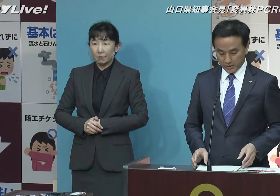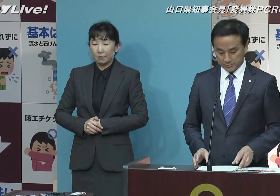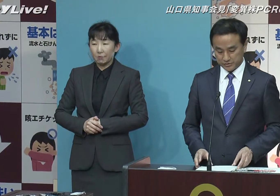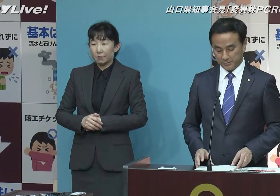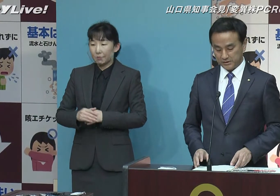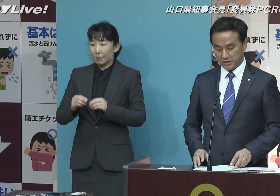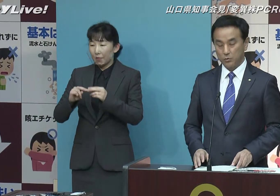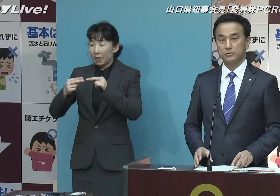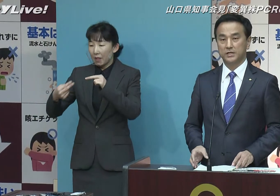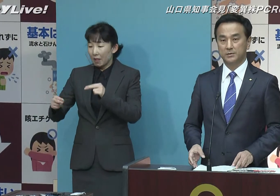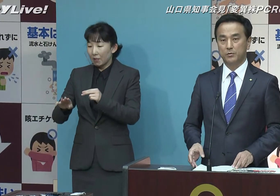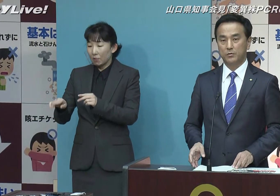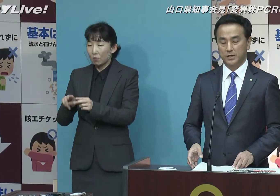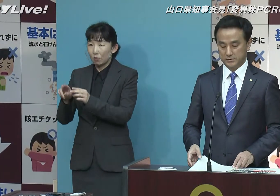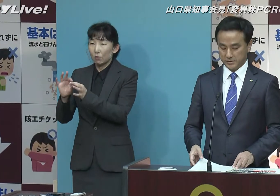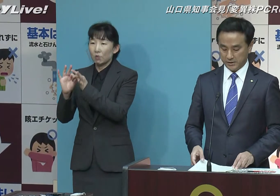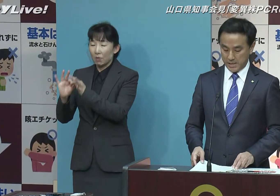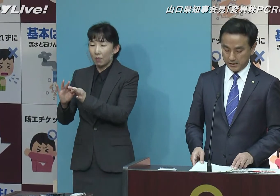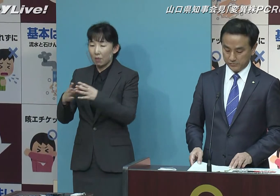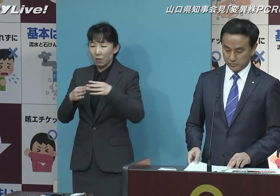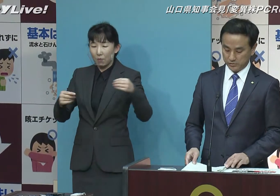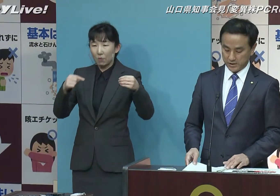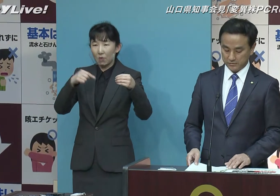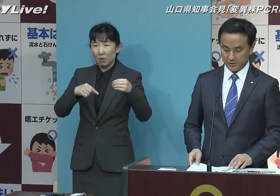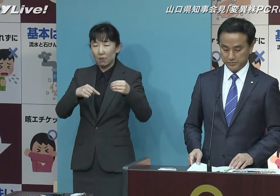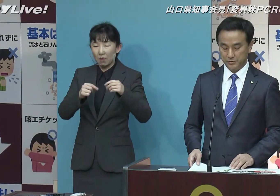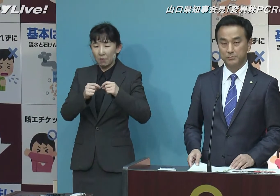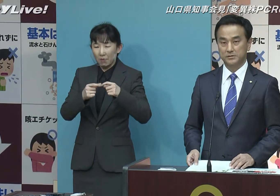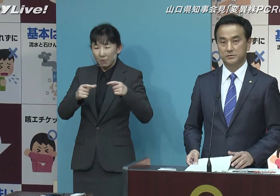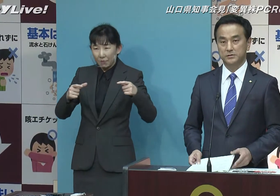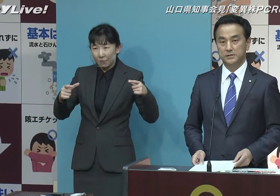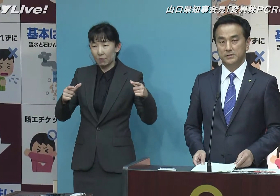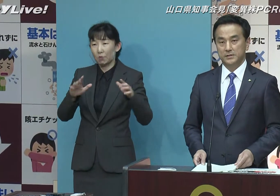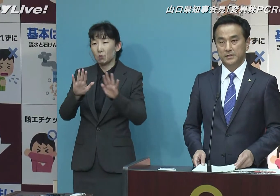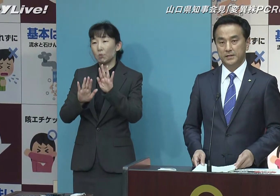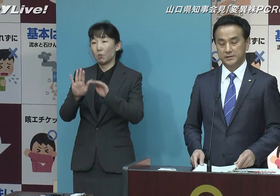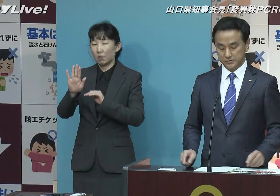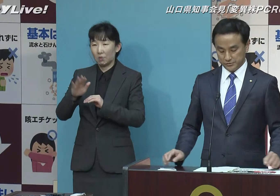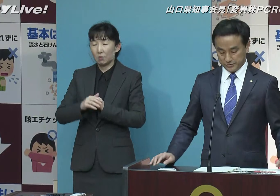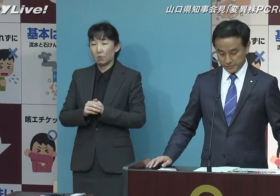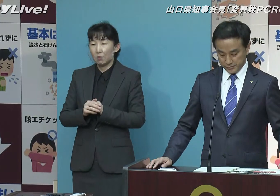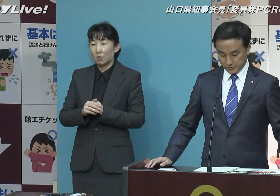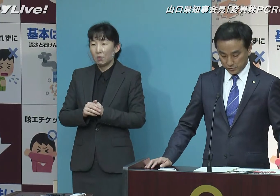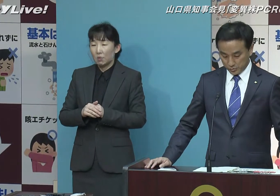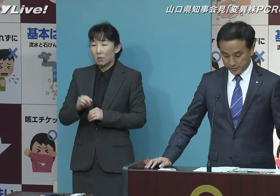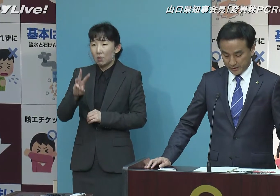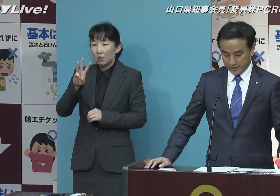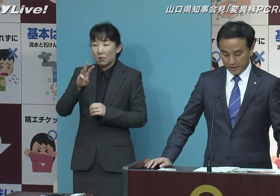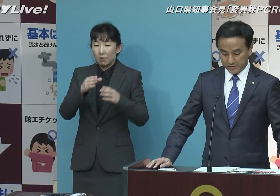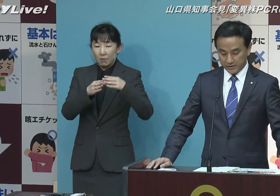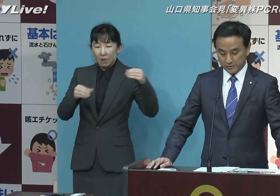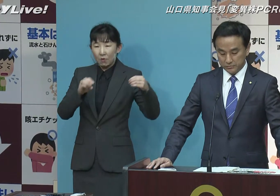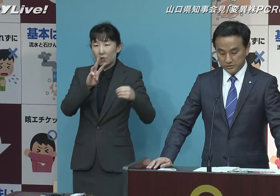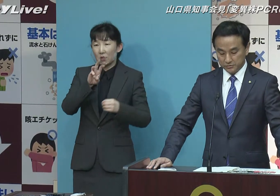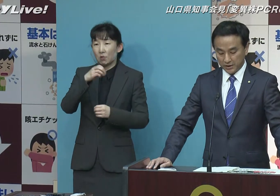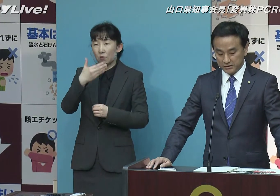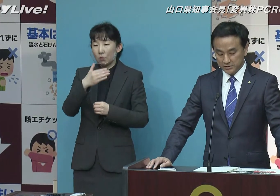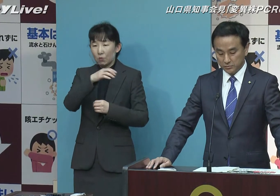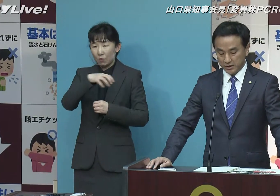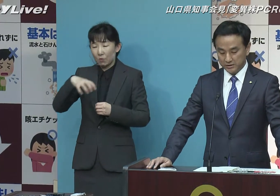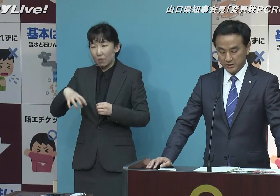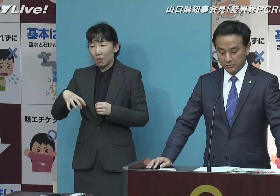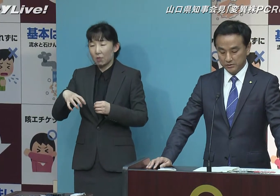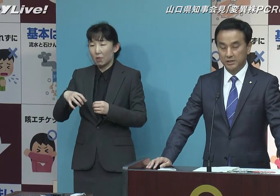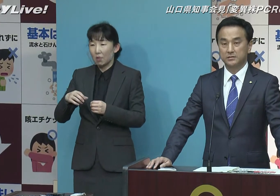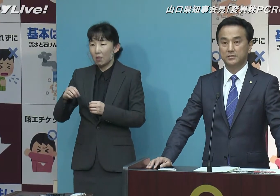この変異株につきましては国内でも感染が急速に拡大をしております。39都道府県で1128人